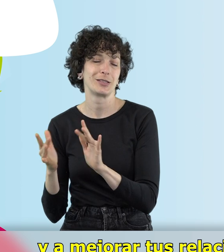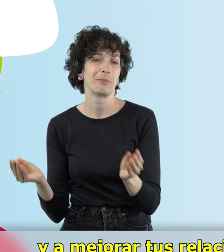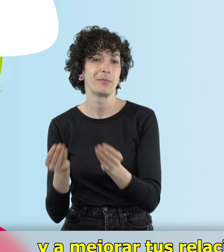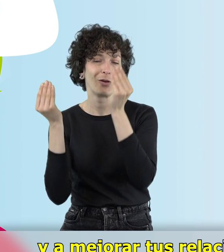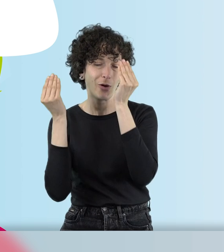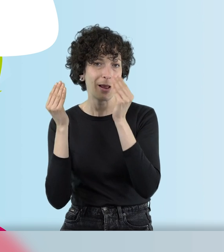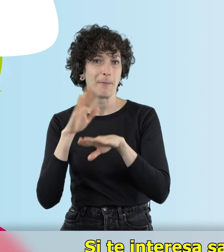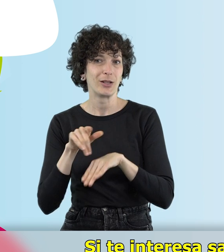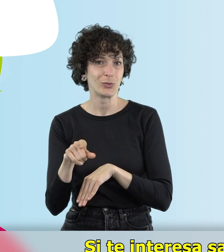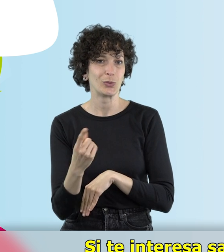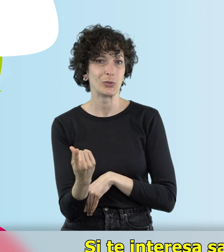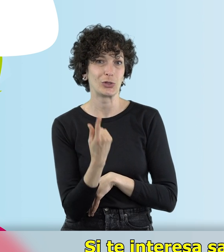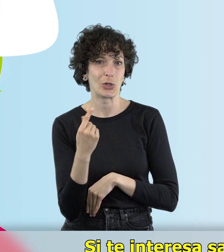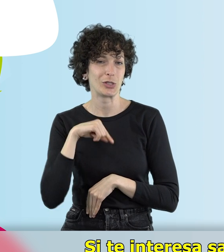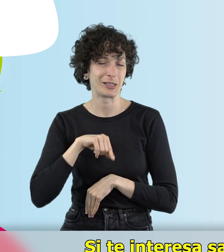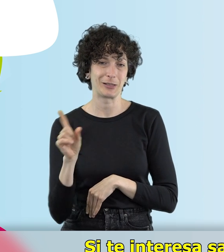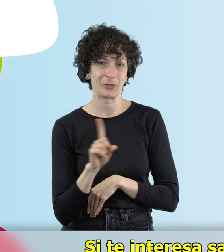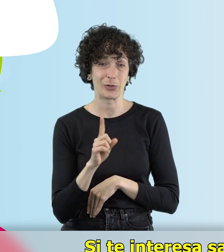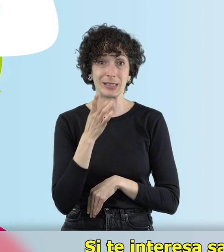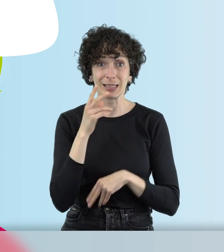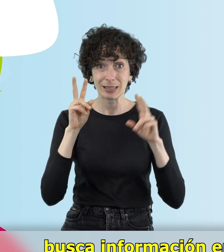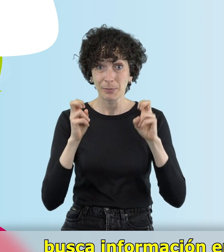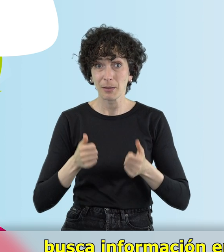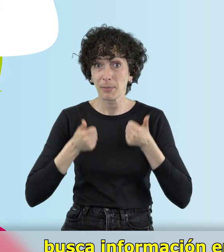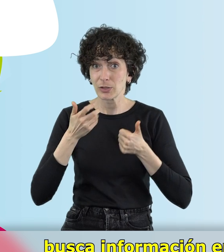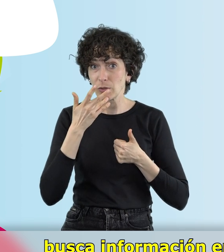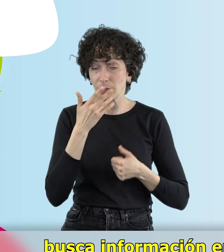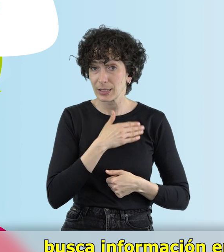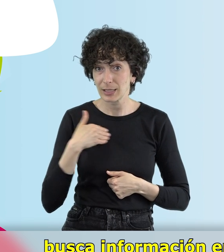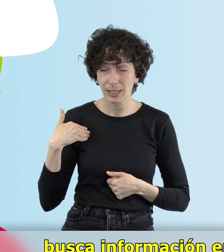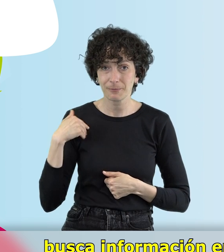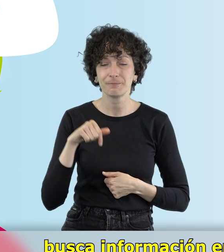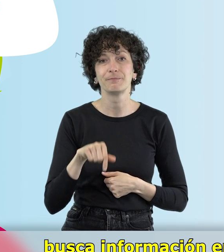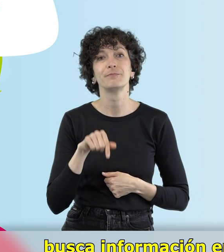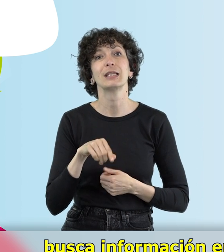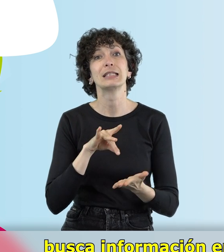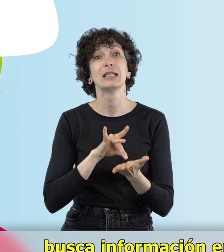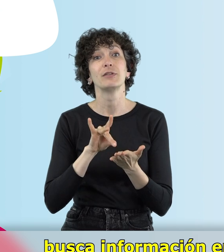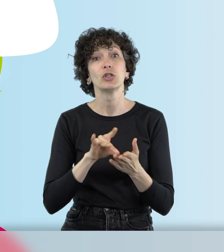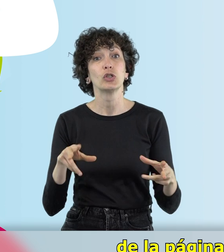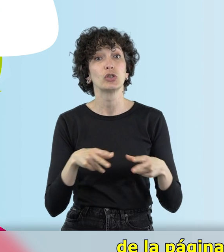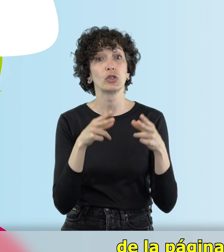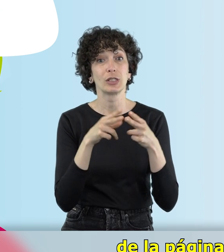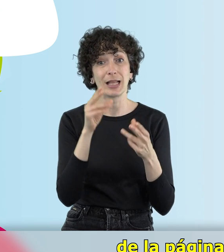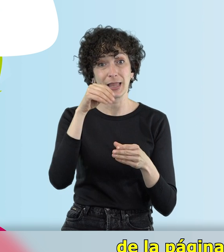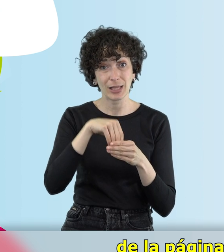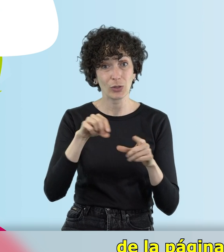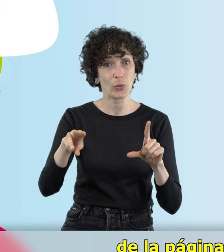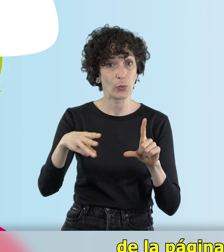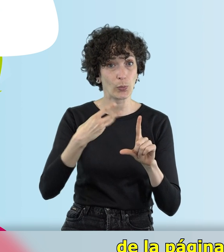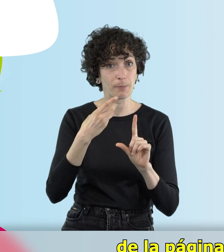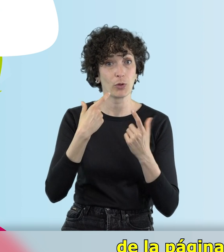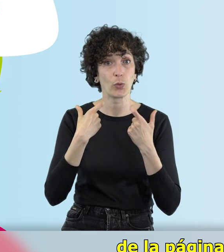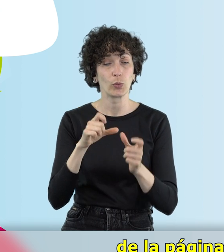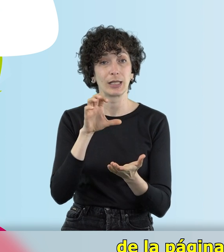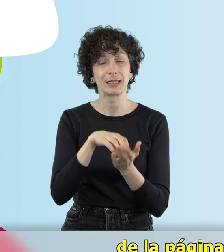no encontrarte tan solo. Si te interesa saber más sobre este tema, busca información en el apartado de servicios sociales de la página